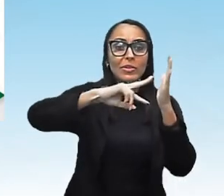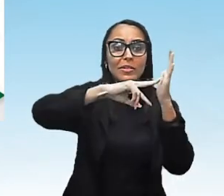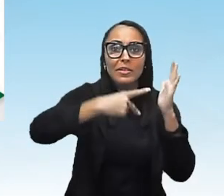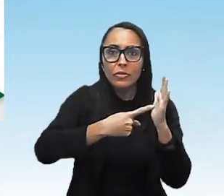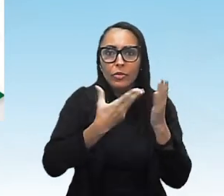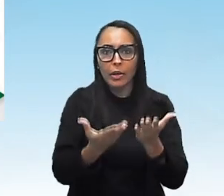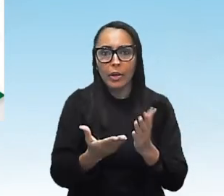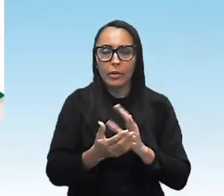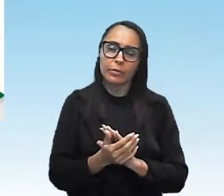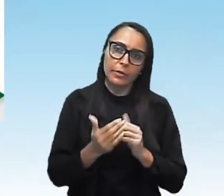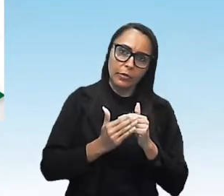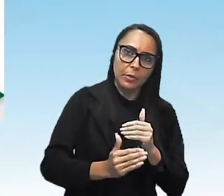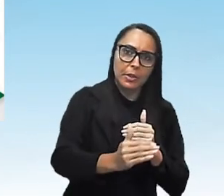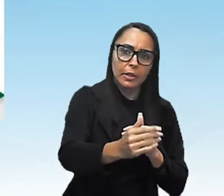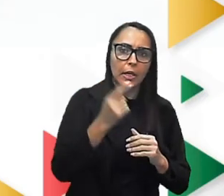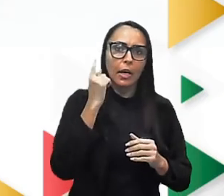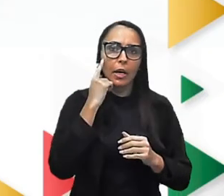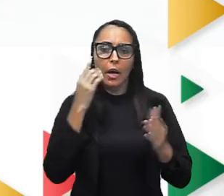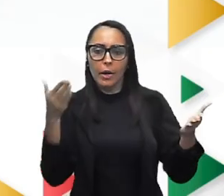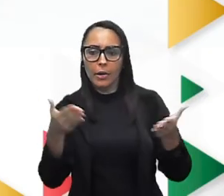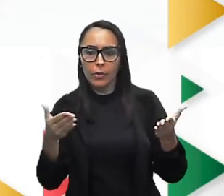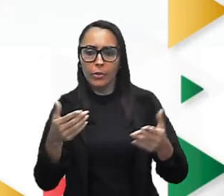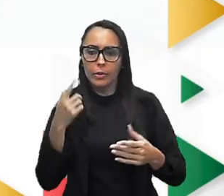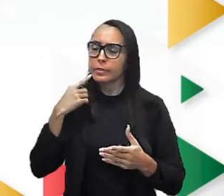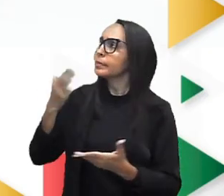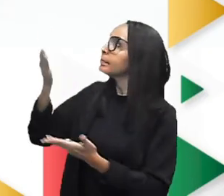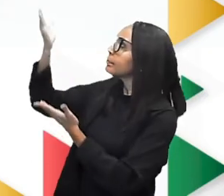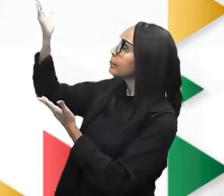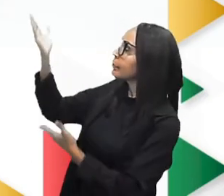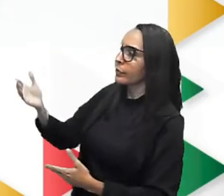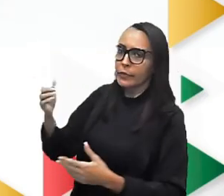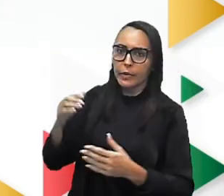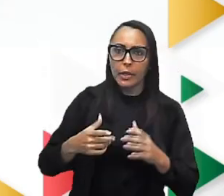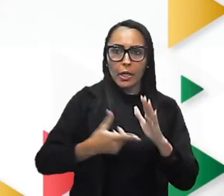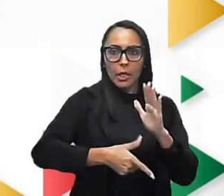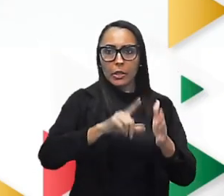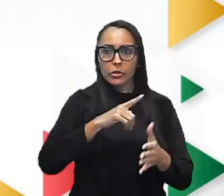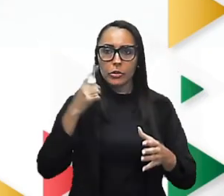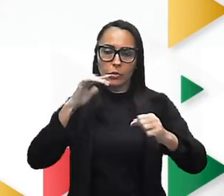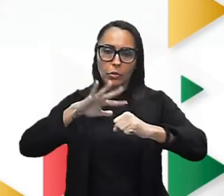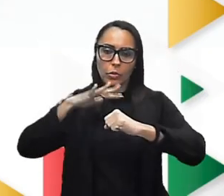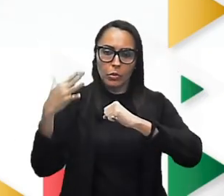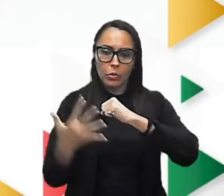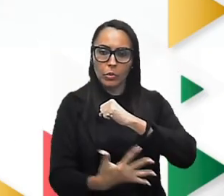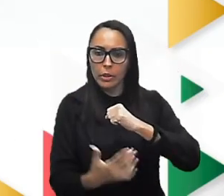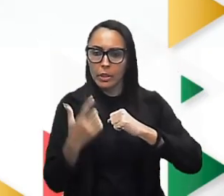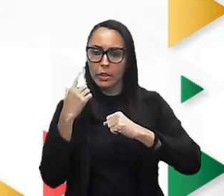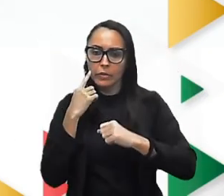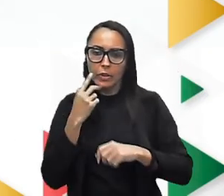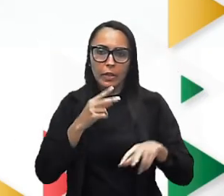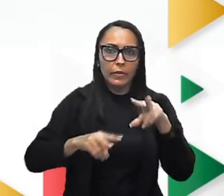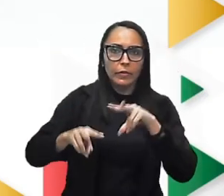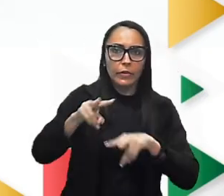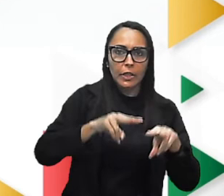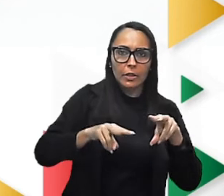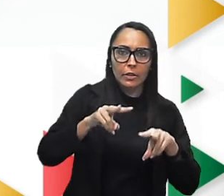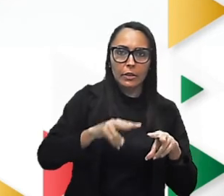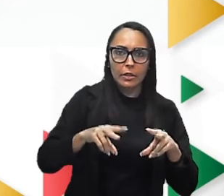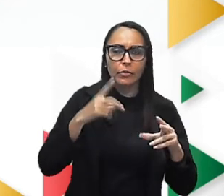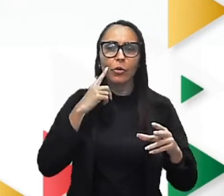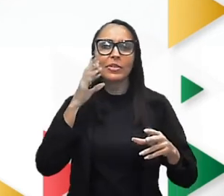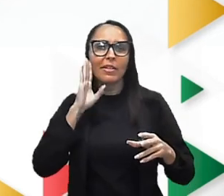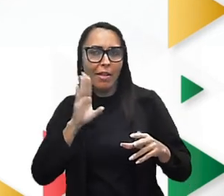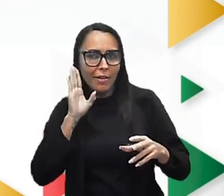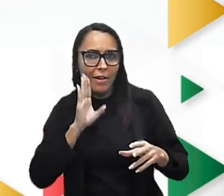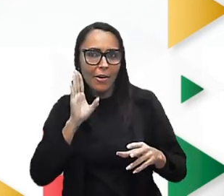Olhem só agora. Antes do coronavírus, achei que viralizar fosse uma coisa legal. Só